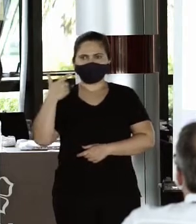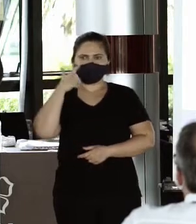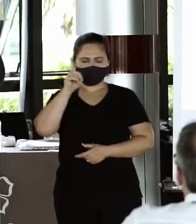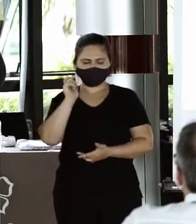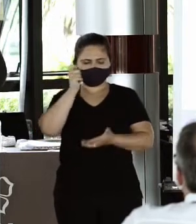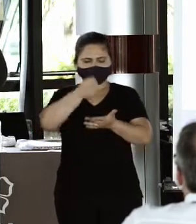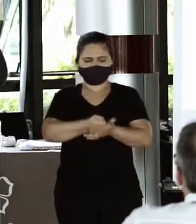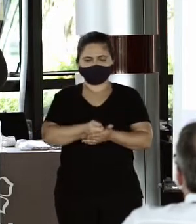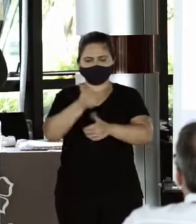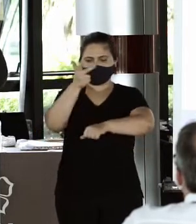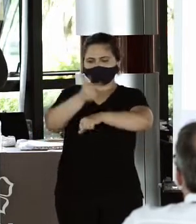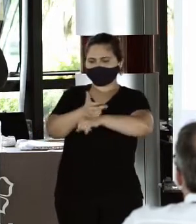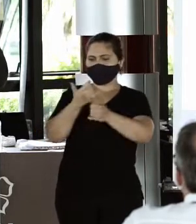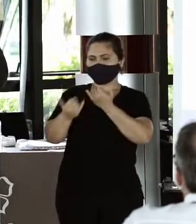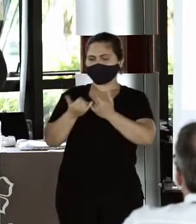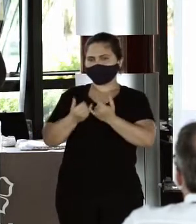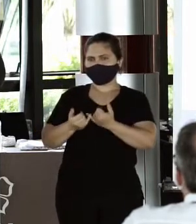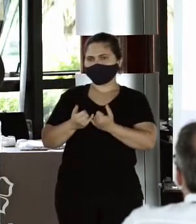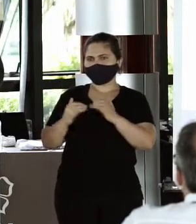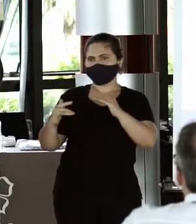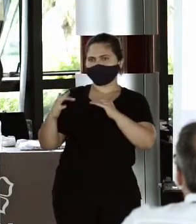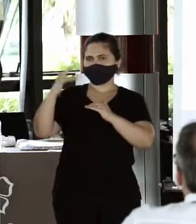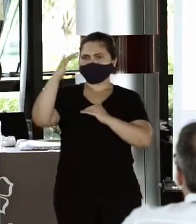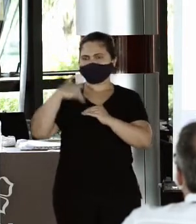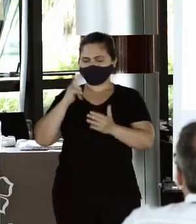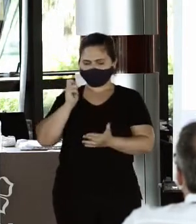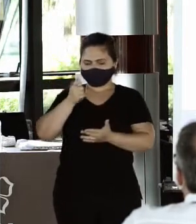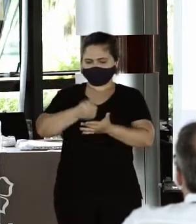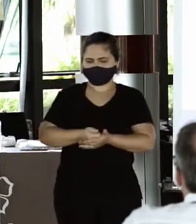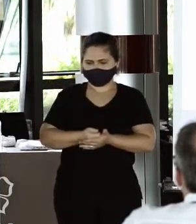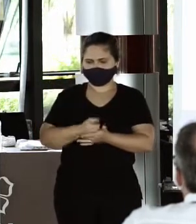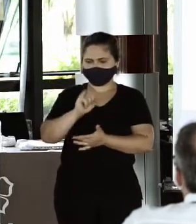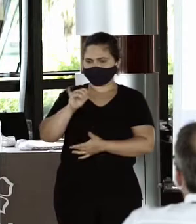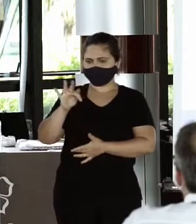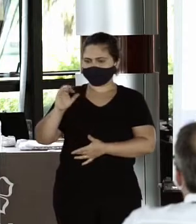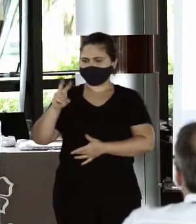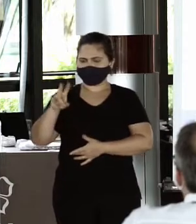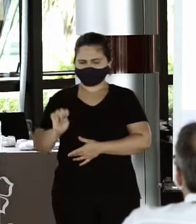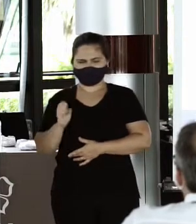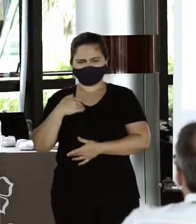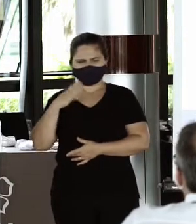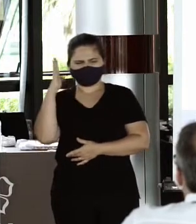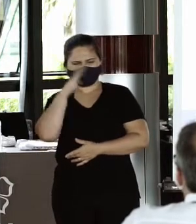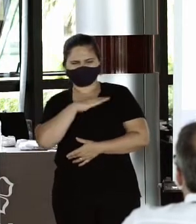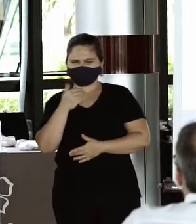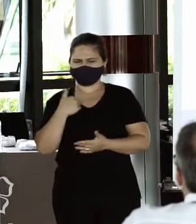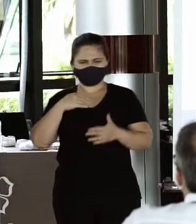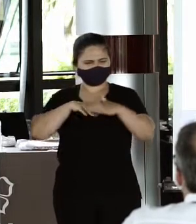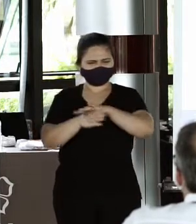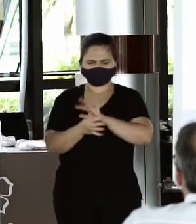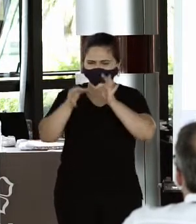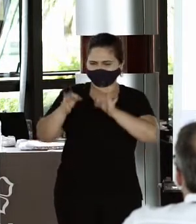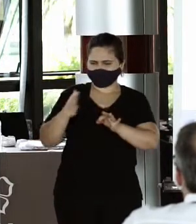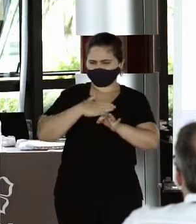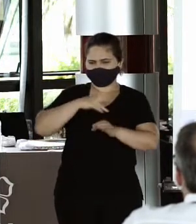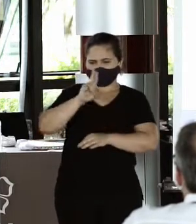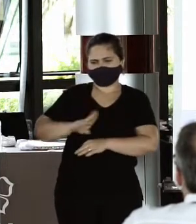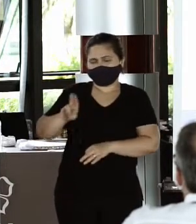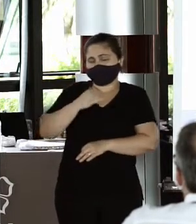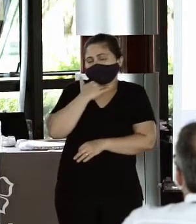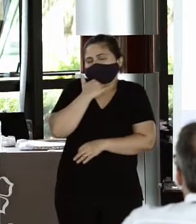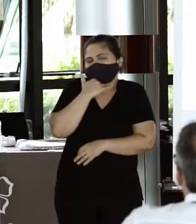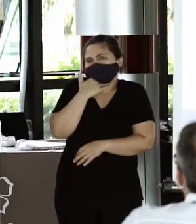uma câmera térmica, por exemplo. Se eu comprar uma câmera de IFOV inadequado para a minha utilização, de nada vai